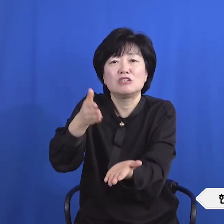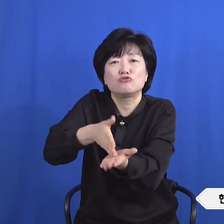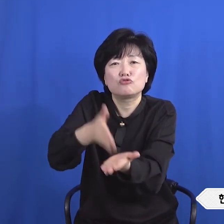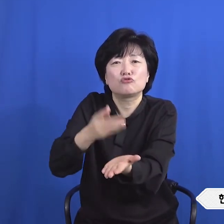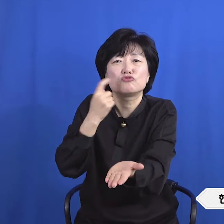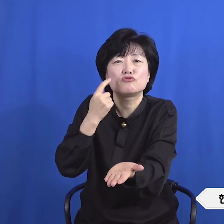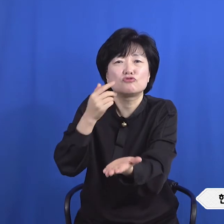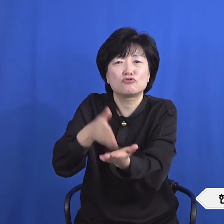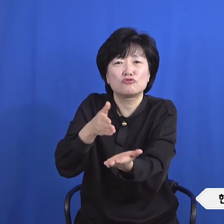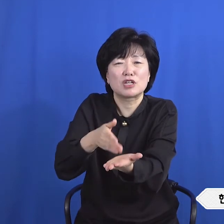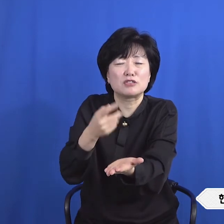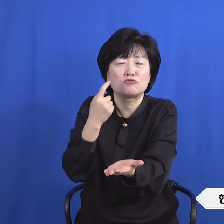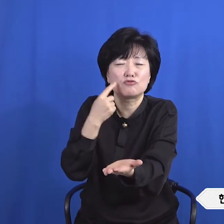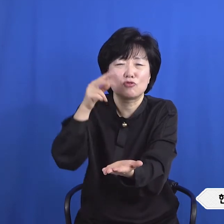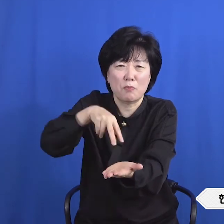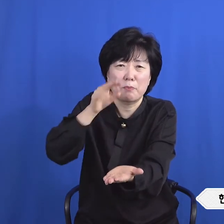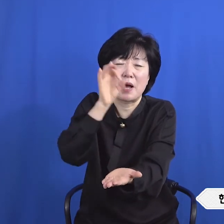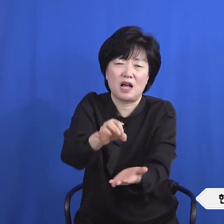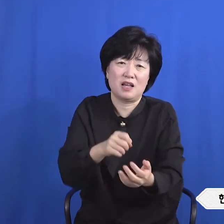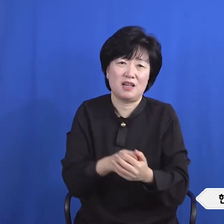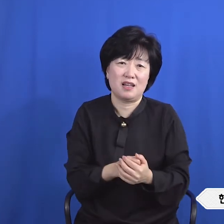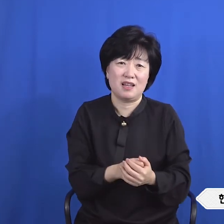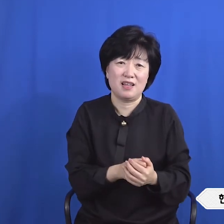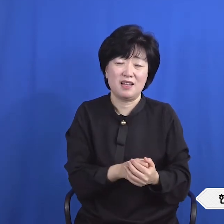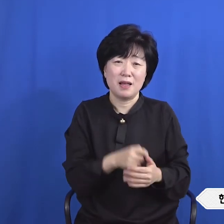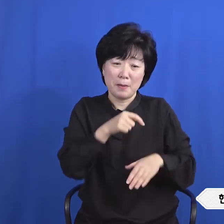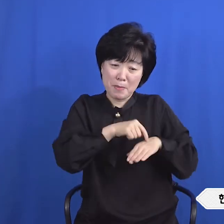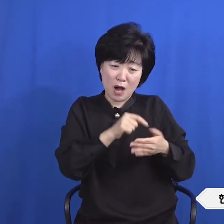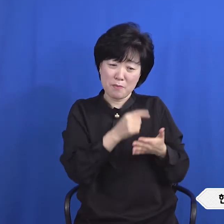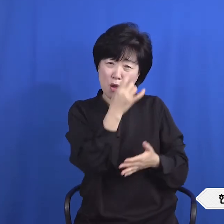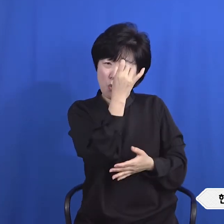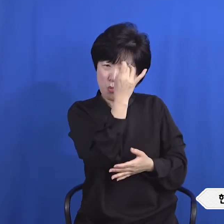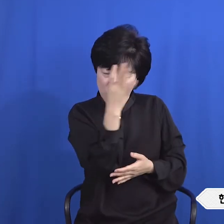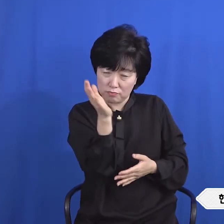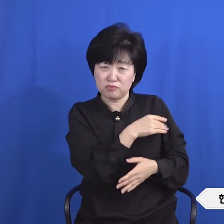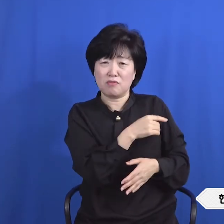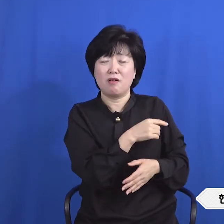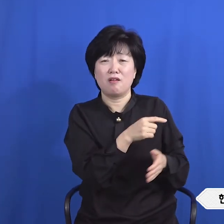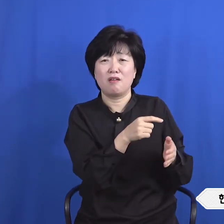책만을 골라서 읽는 것입니다. 옆에 빼딱한 친구들만을 두는 것입니다.